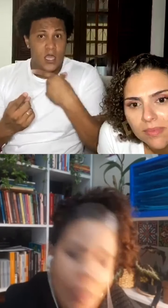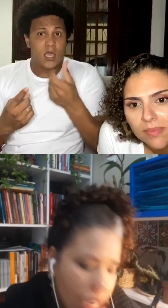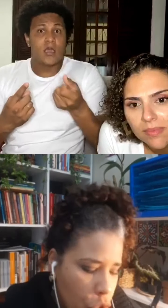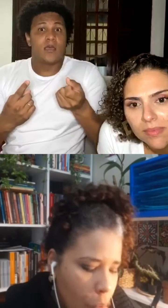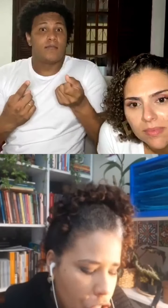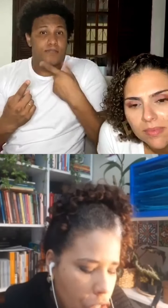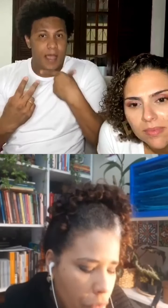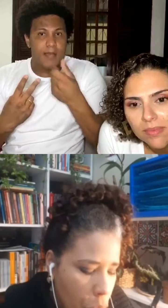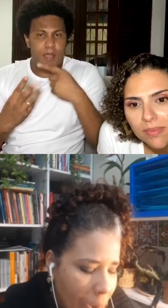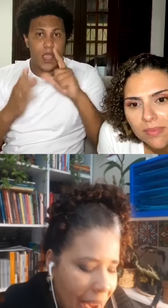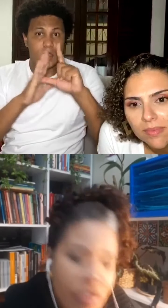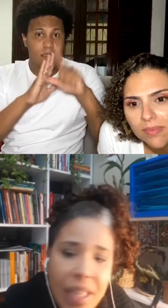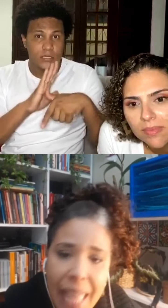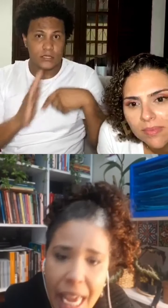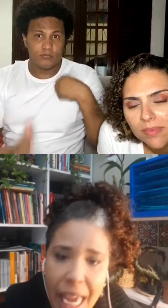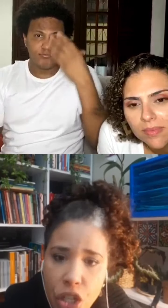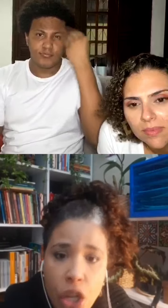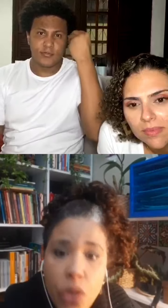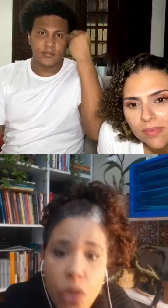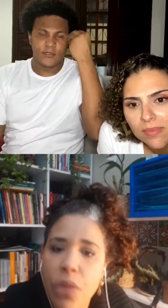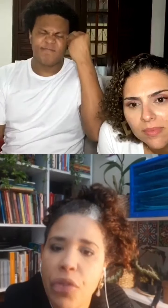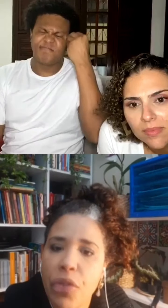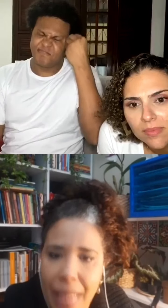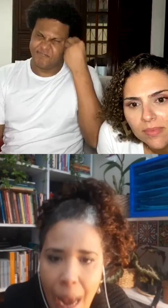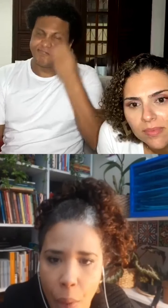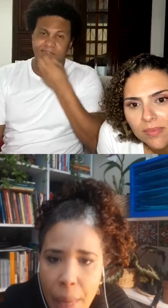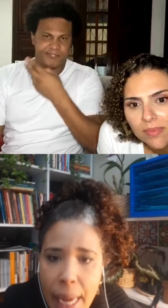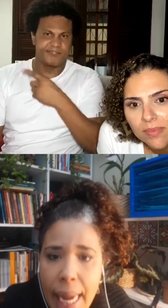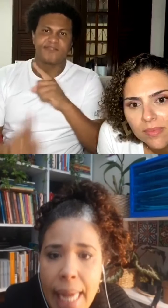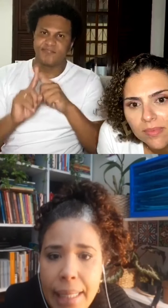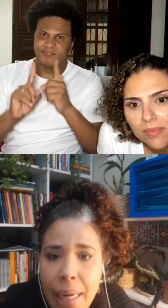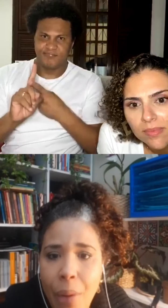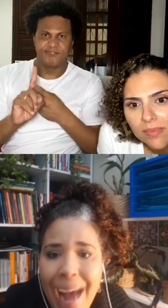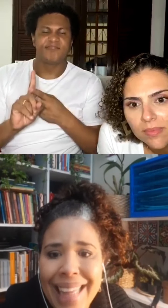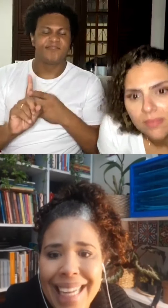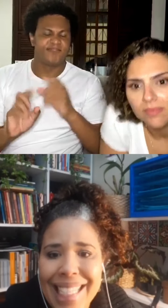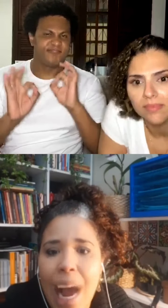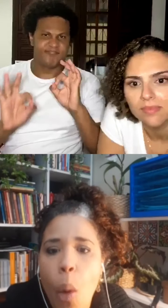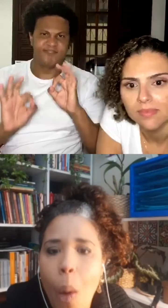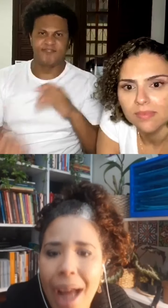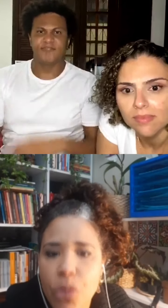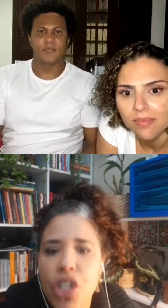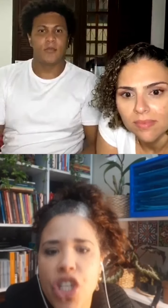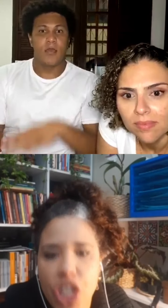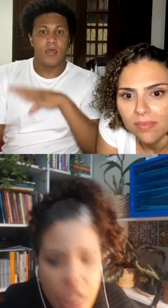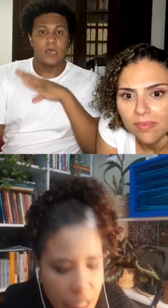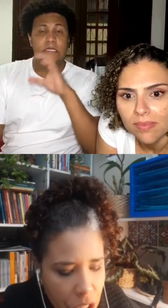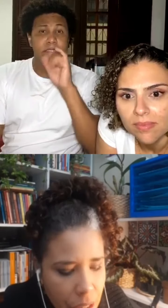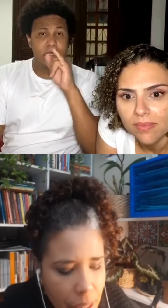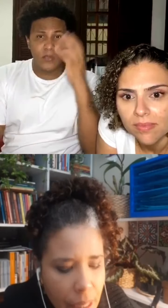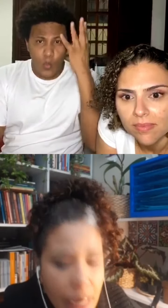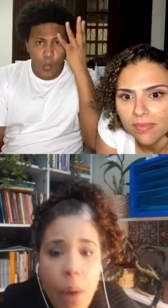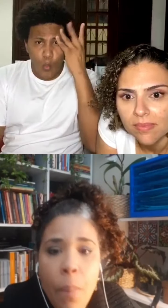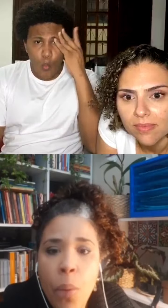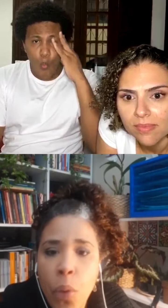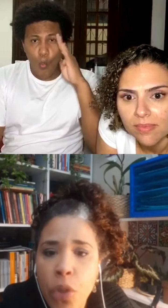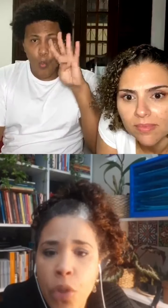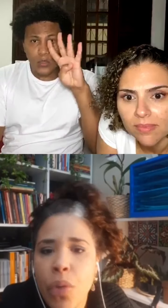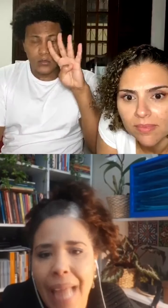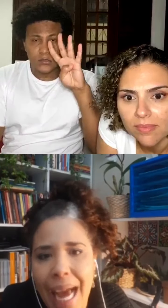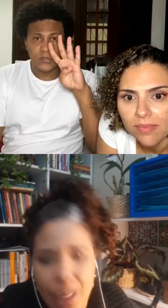mais compatível com gravidez do que no final. Então, atrasar 4 dias,